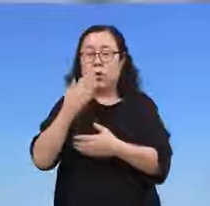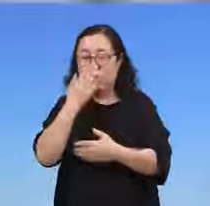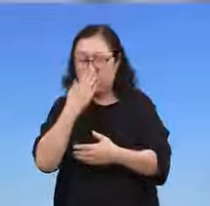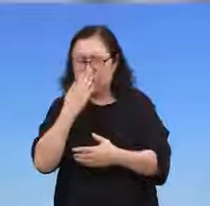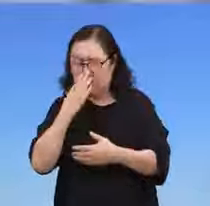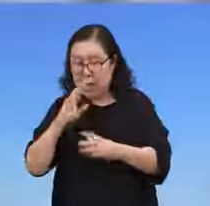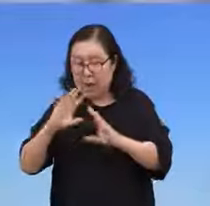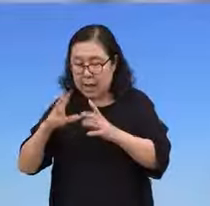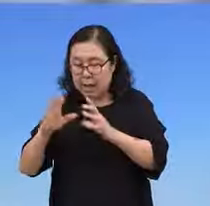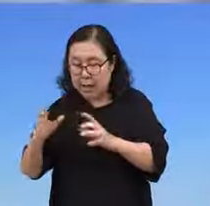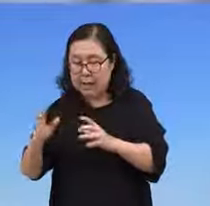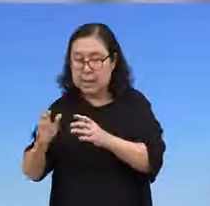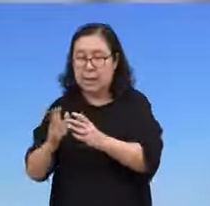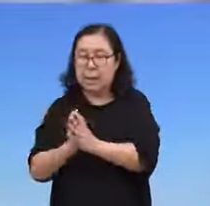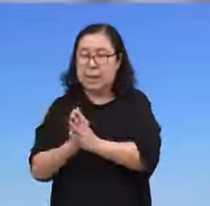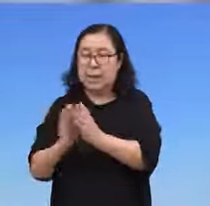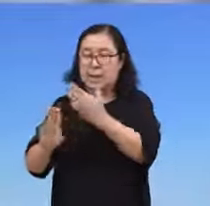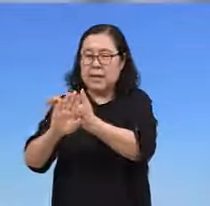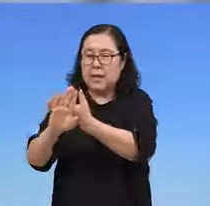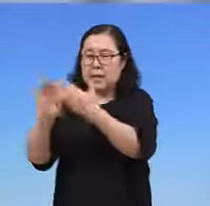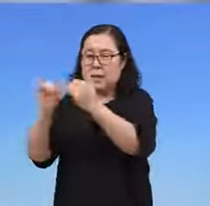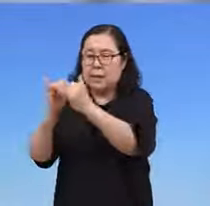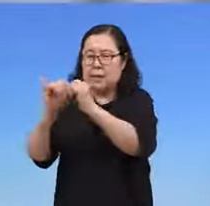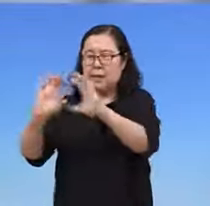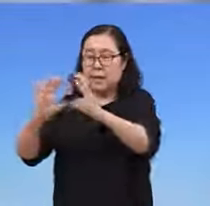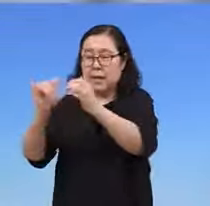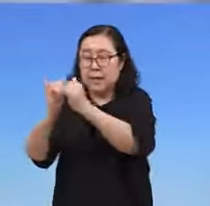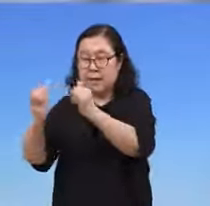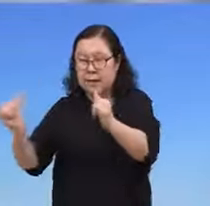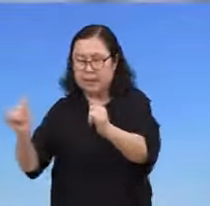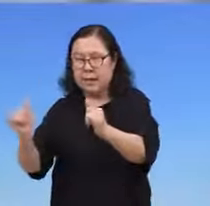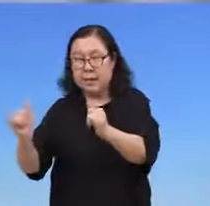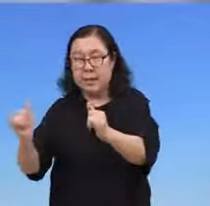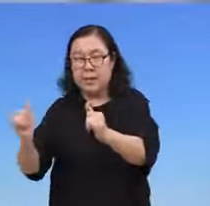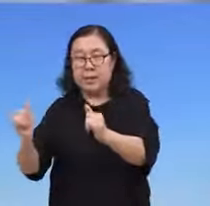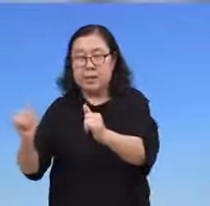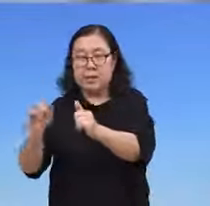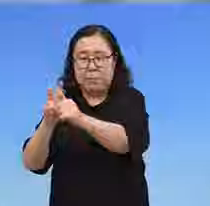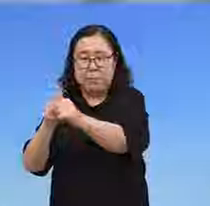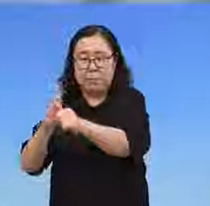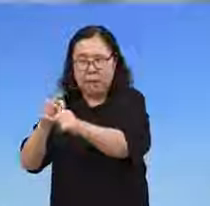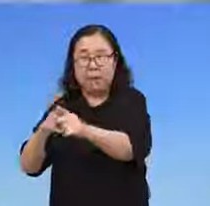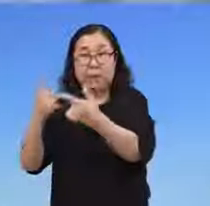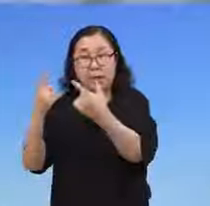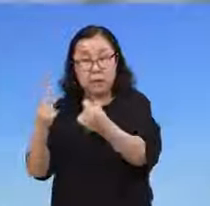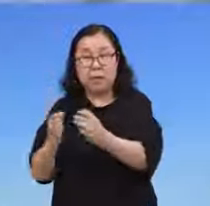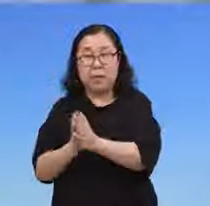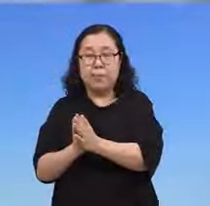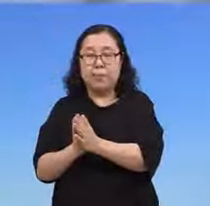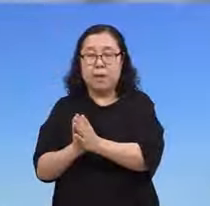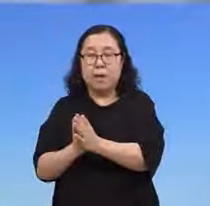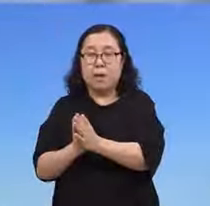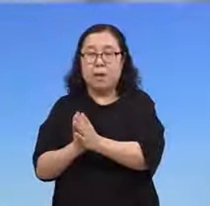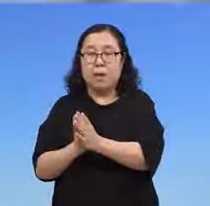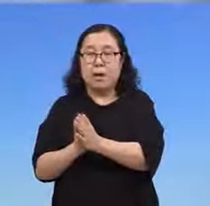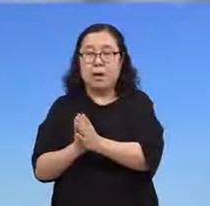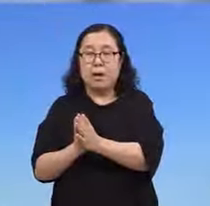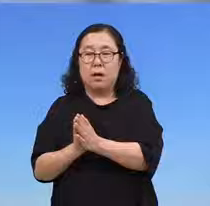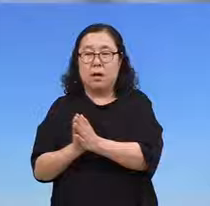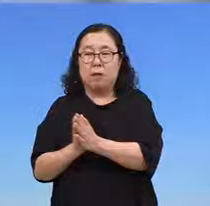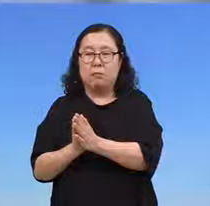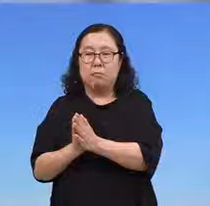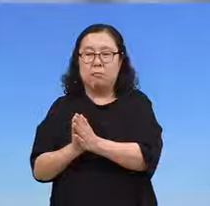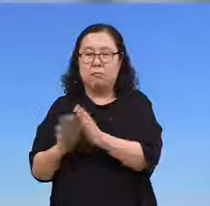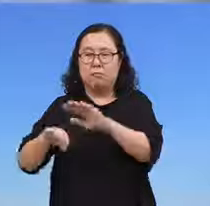유대인들이 이방인을 싫어하던 실현 요소를 갖고 있다 할지라도 그 공통된 하나 붙잡고 우리는 형제라고 껴안아 줄 수